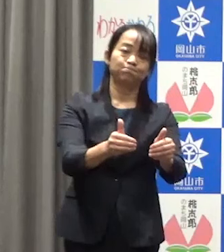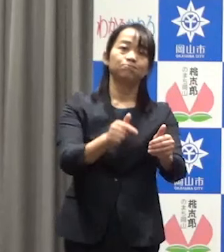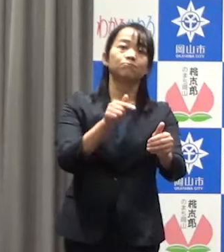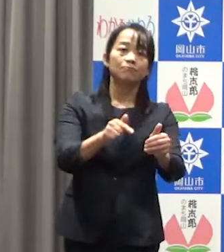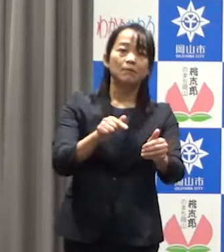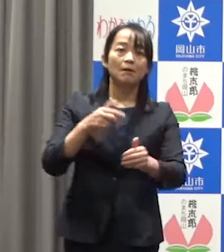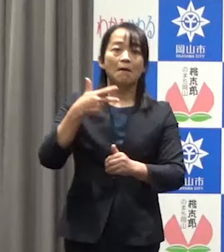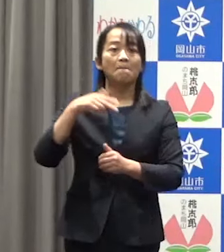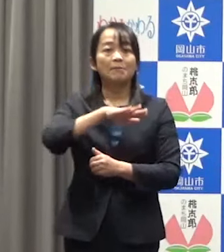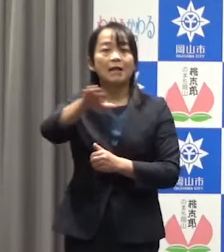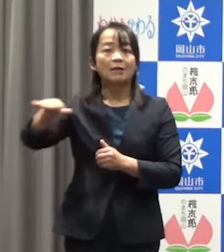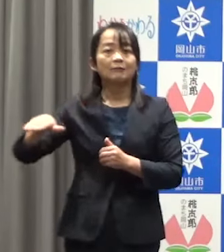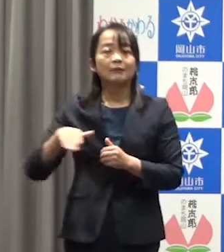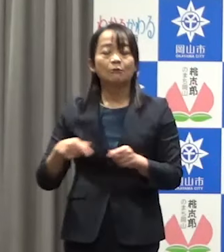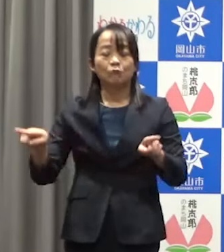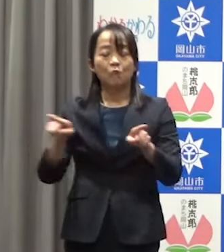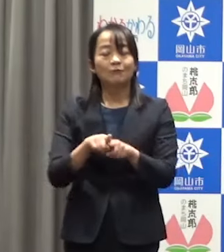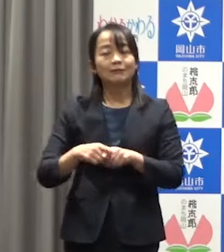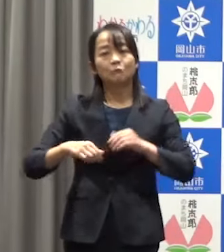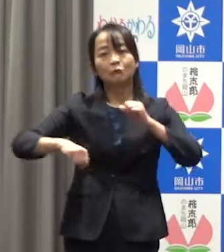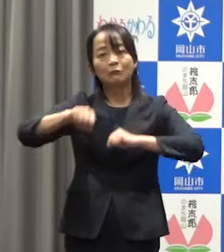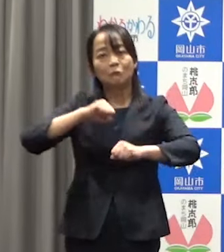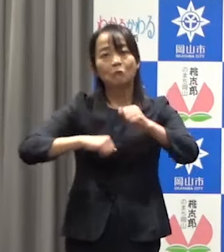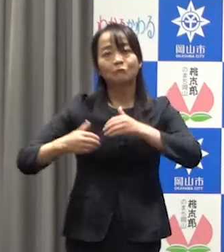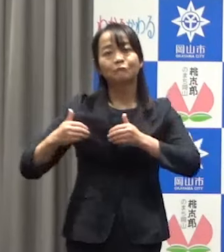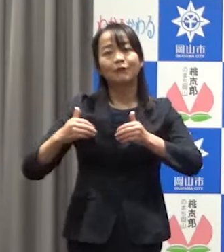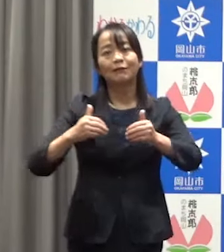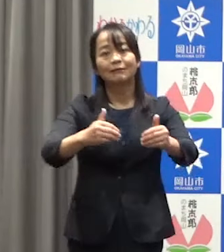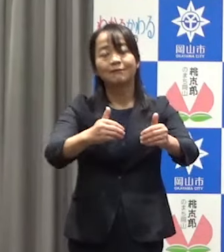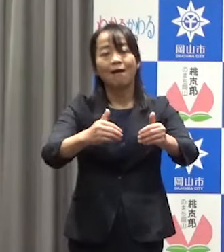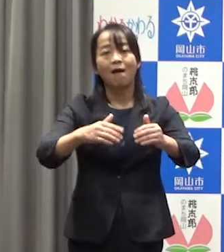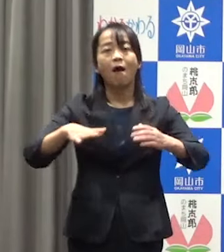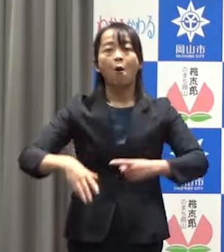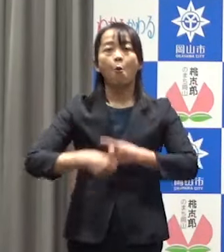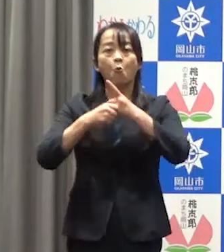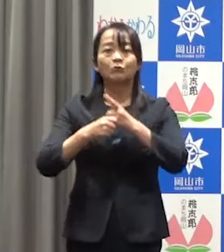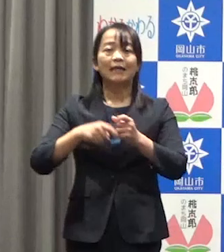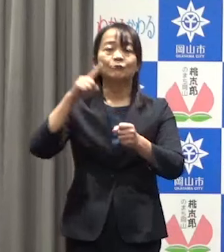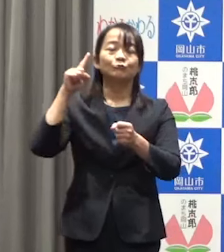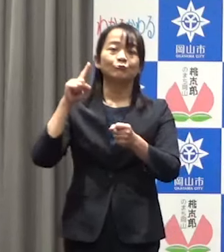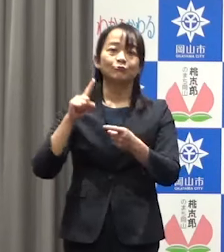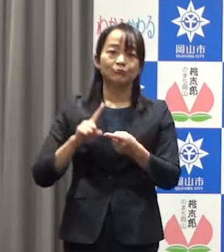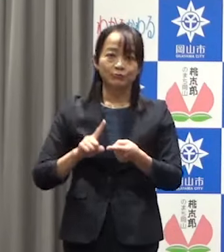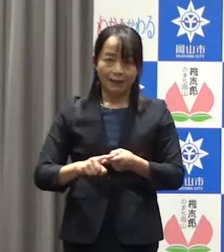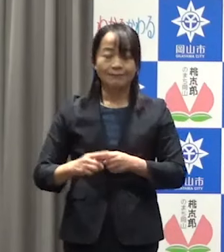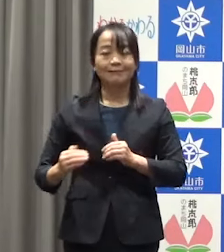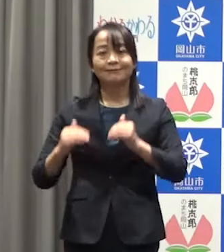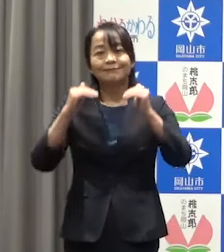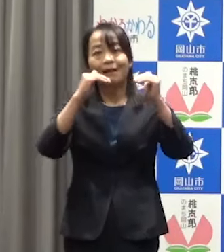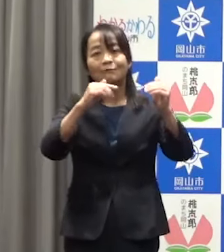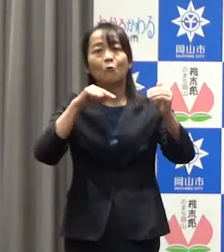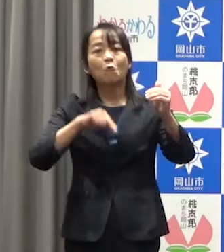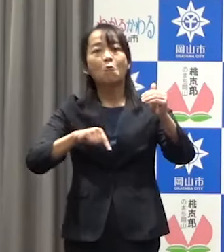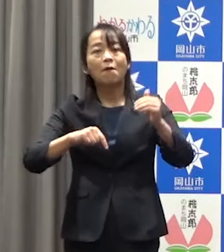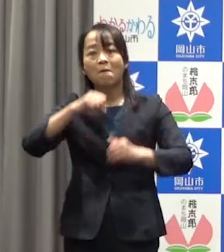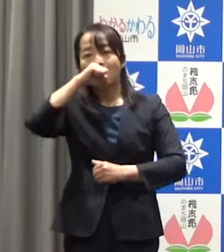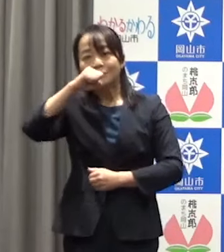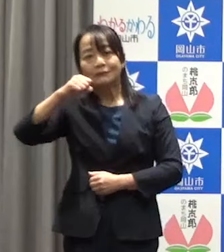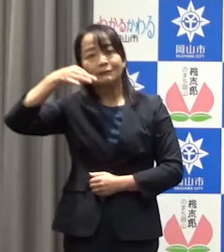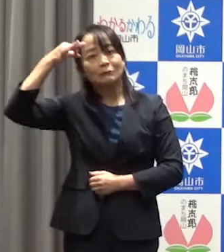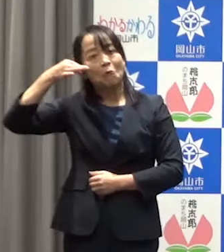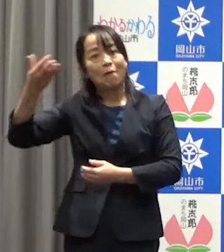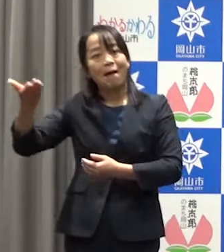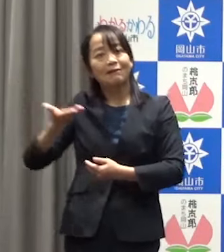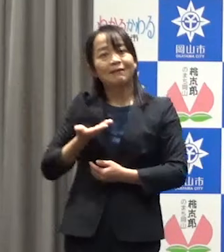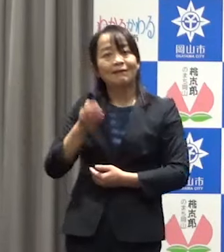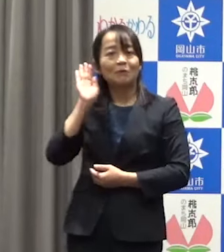り組んできた包摂的成長に向けた施策を評価していただいたと伺っております。この